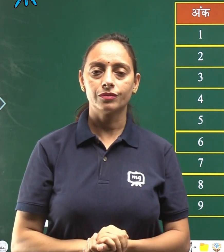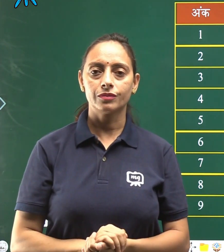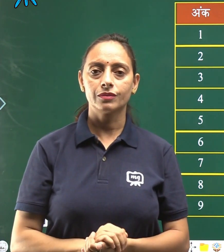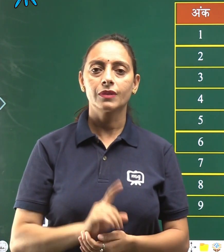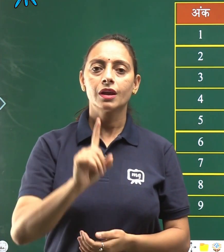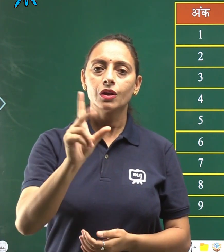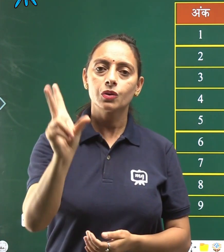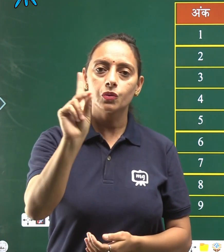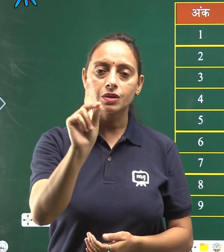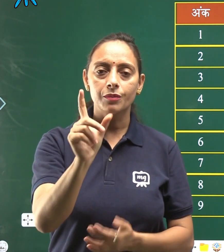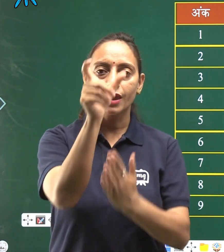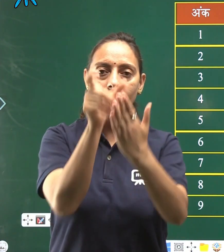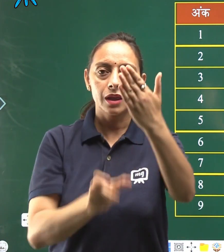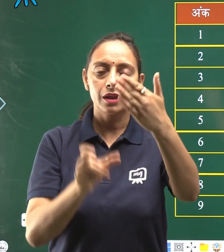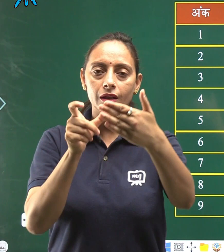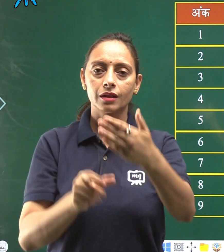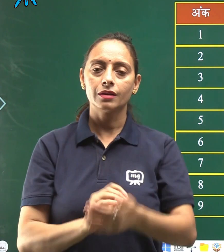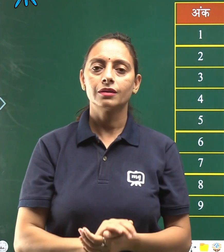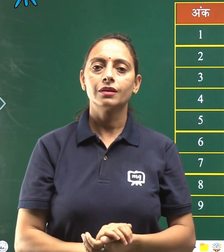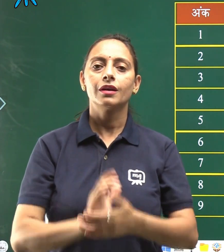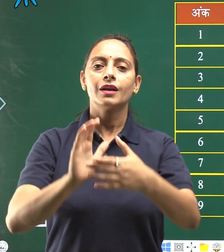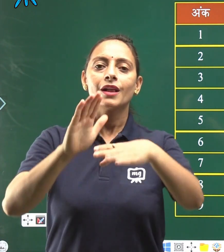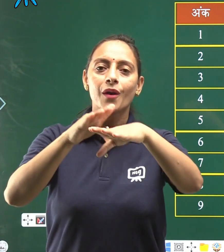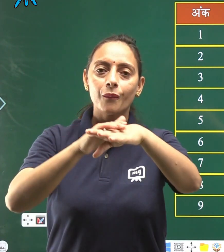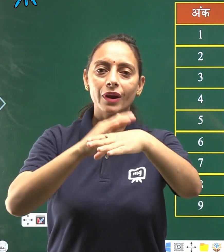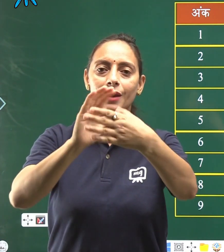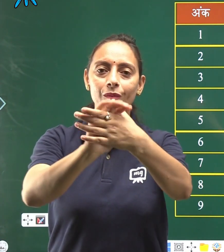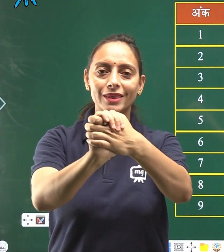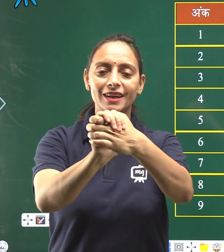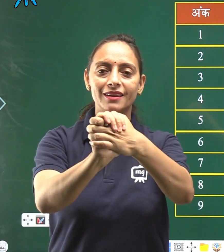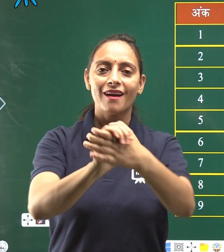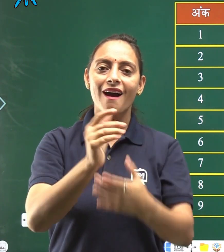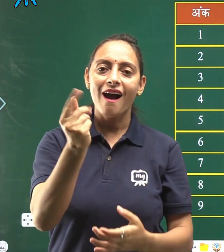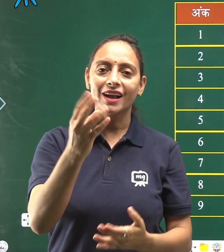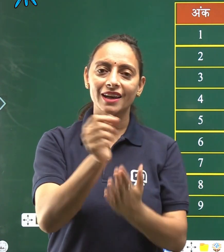एक पोर्शन में परम मित्र अंक लिखे हैं।